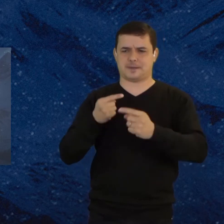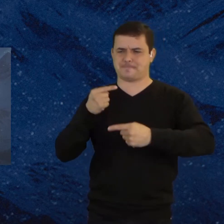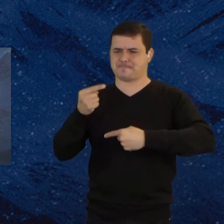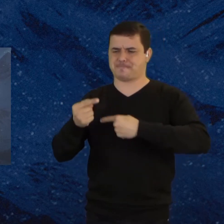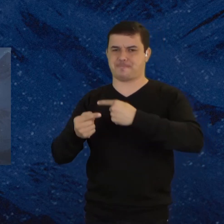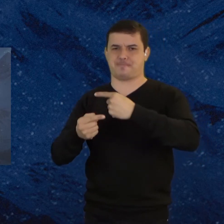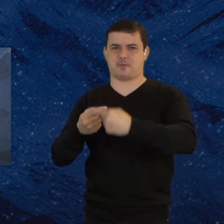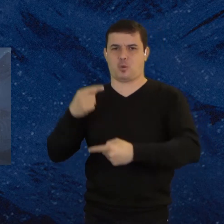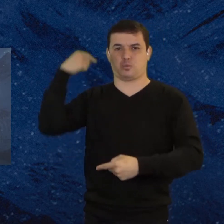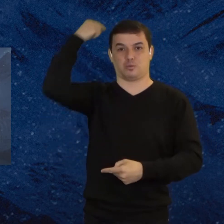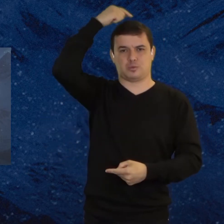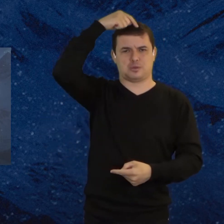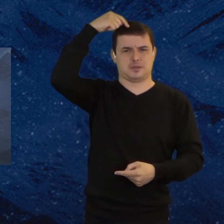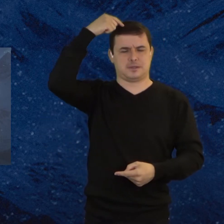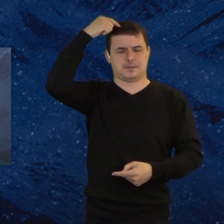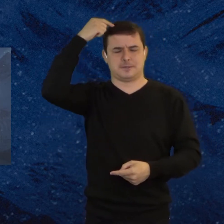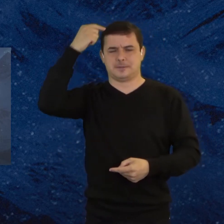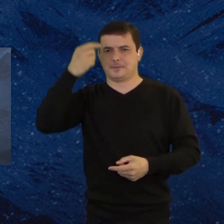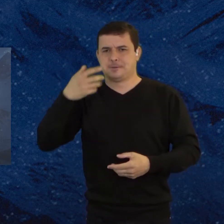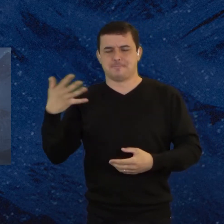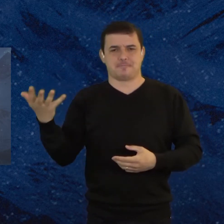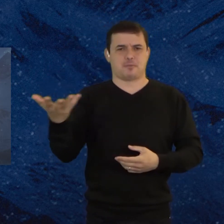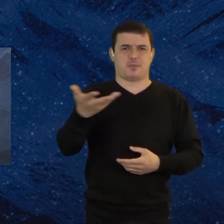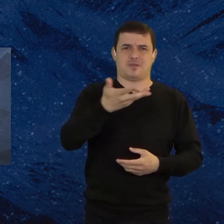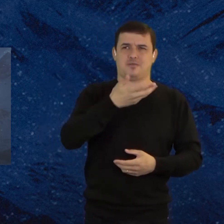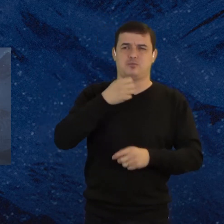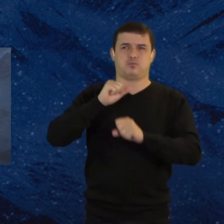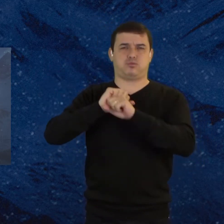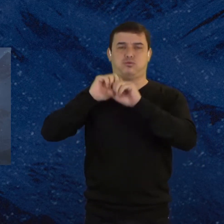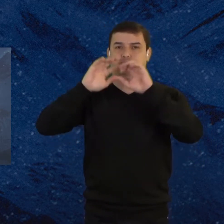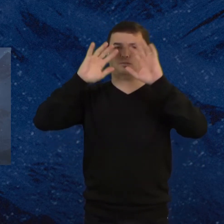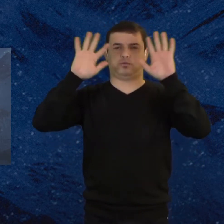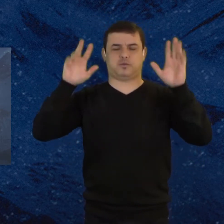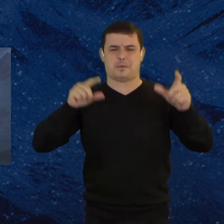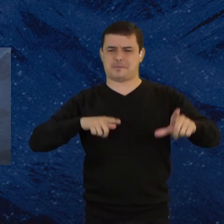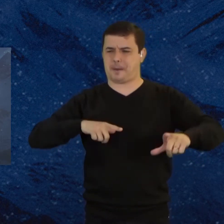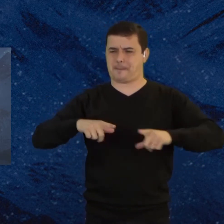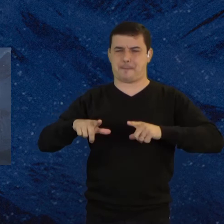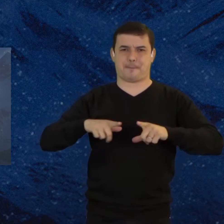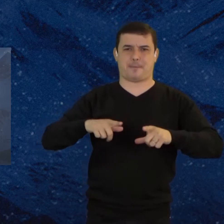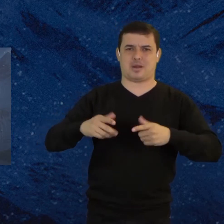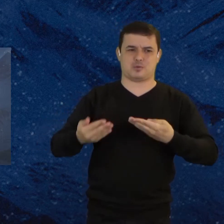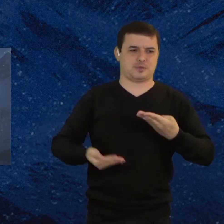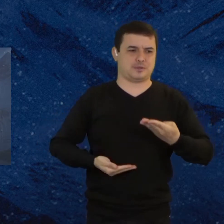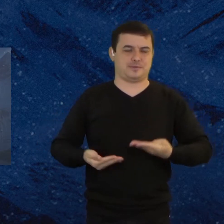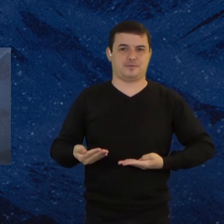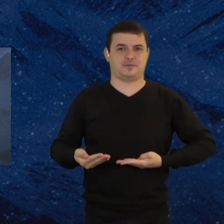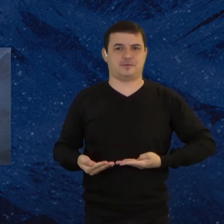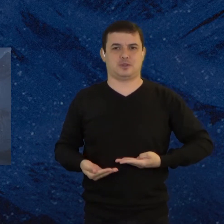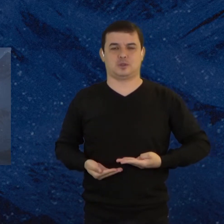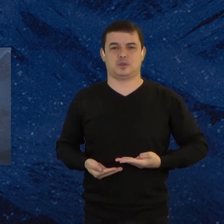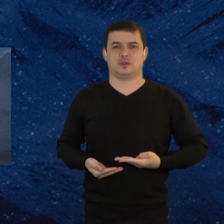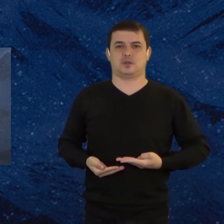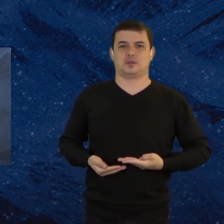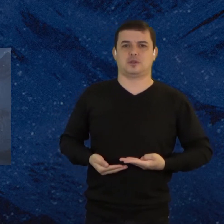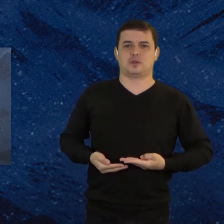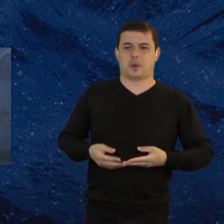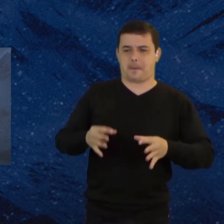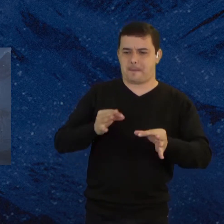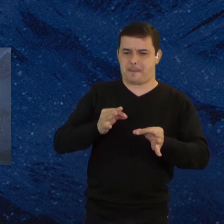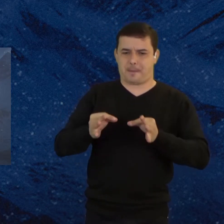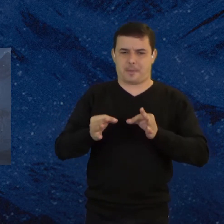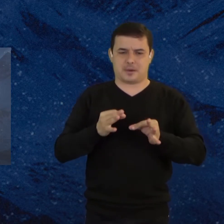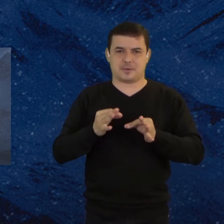gloriosa. O trabalho que os nossos irmãos do comitê organizacional fez